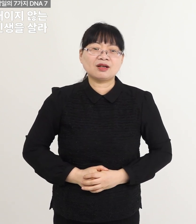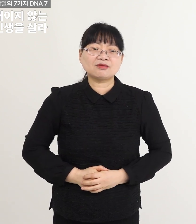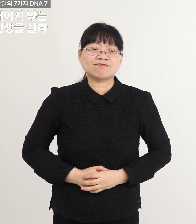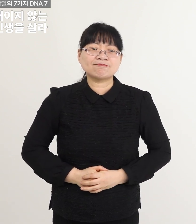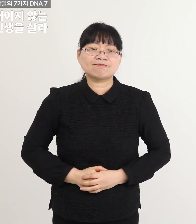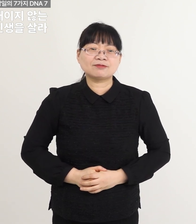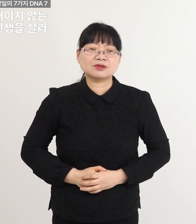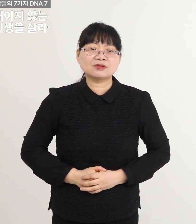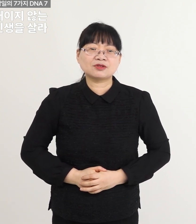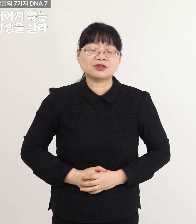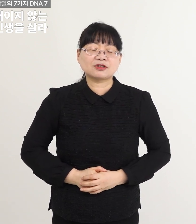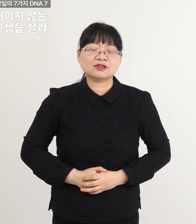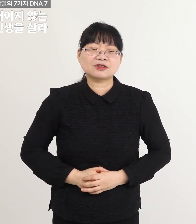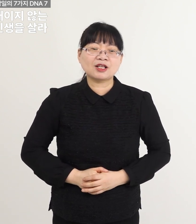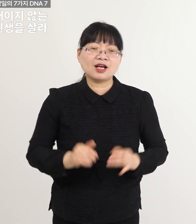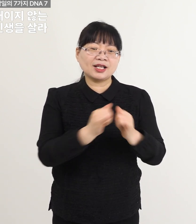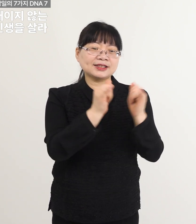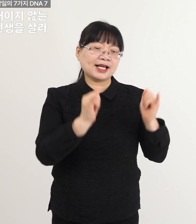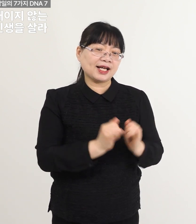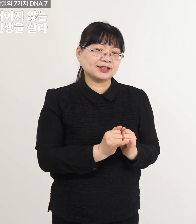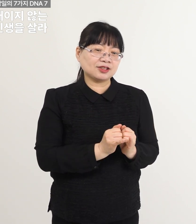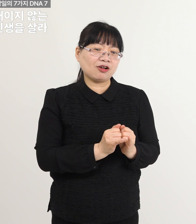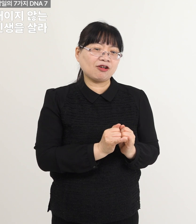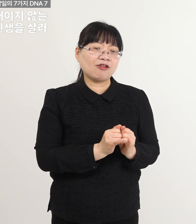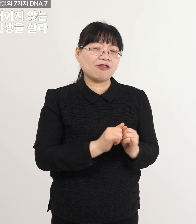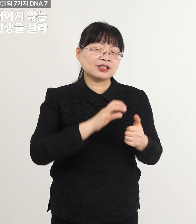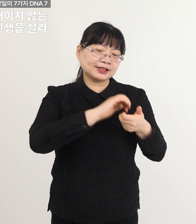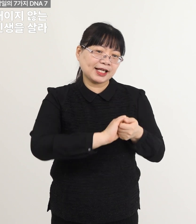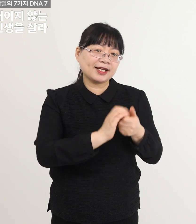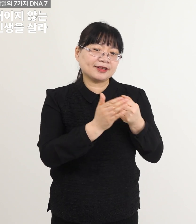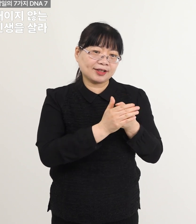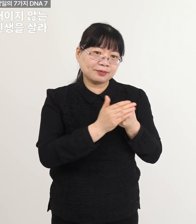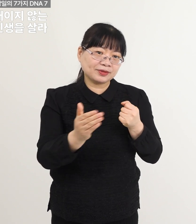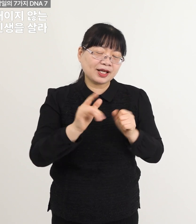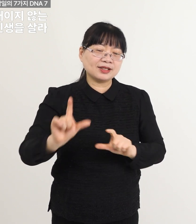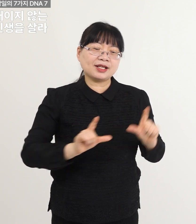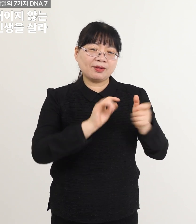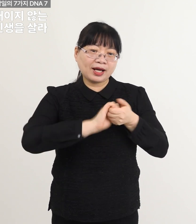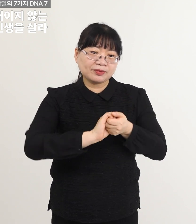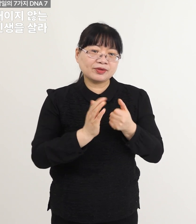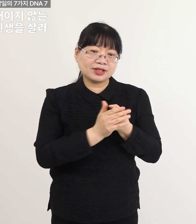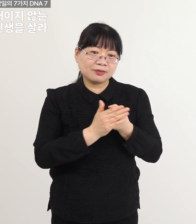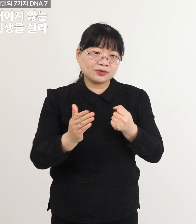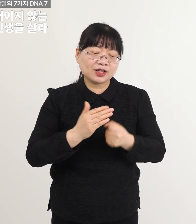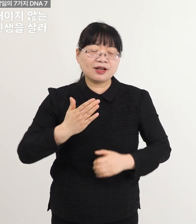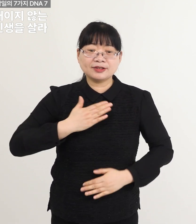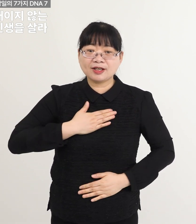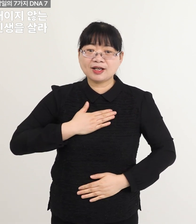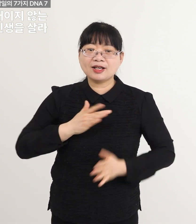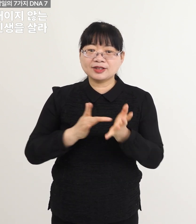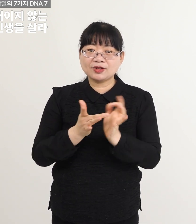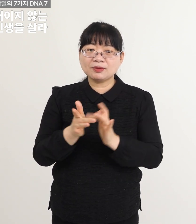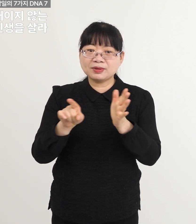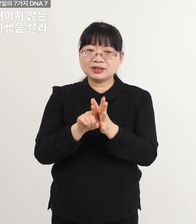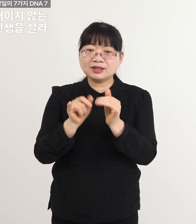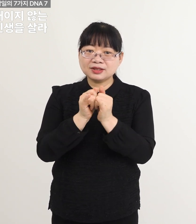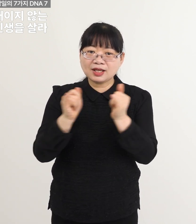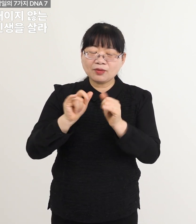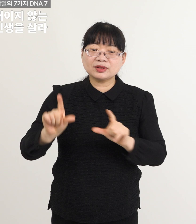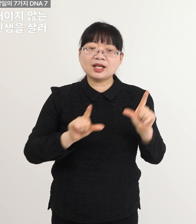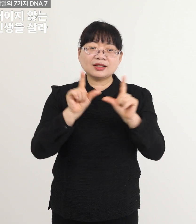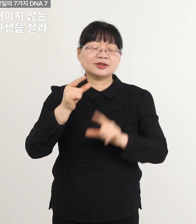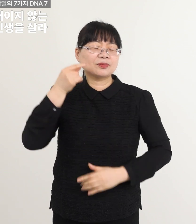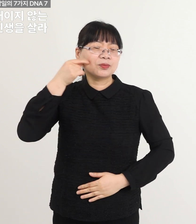물리적인 제약 때문에 삶의 어떤 한계 때문에 내가 그리스도인으로서 살지